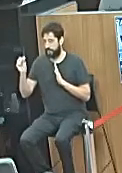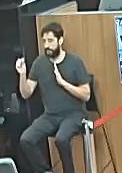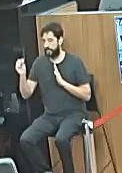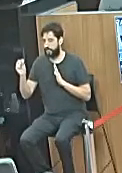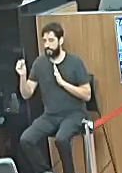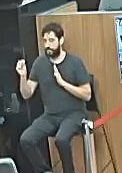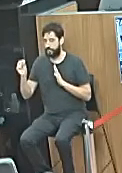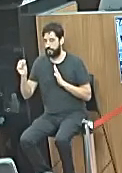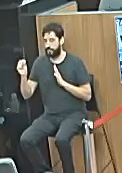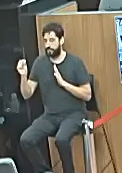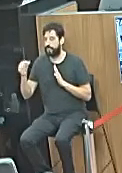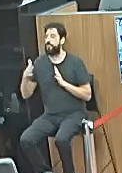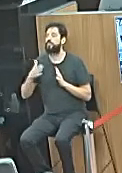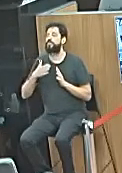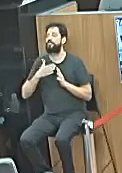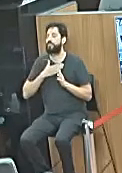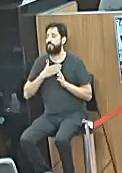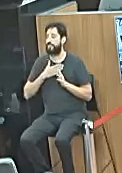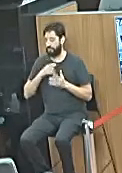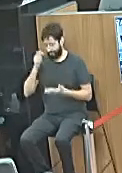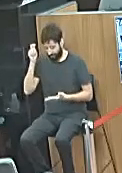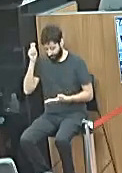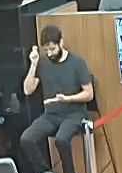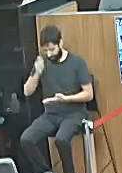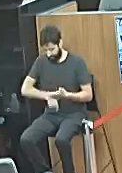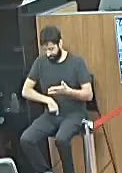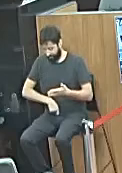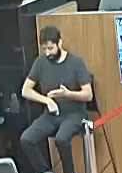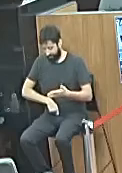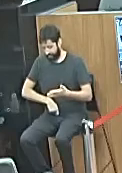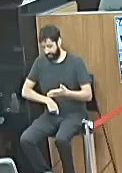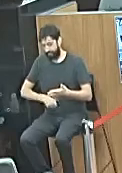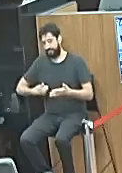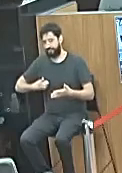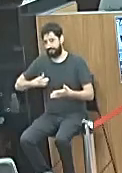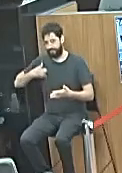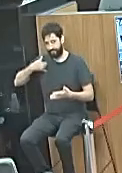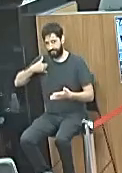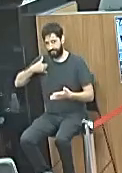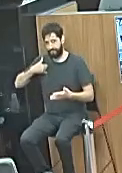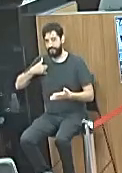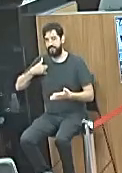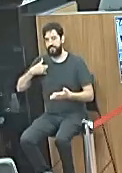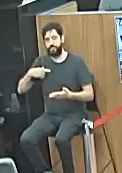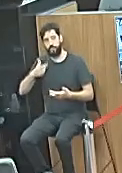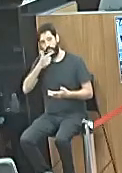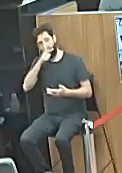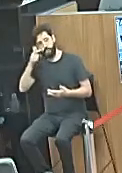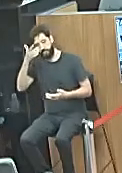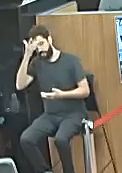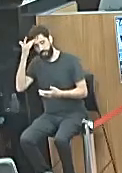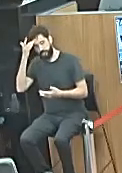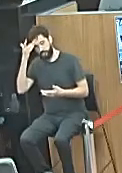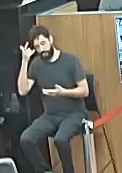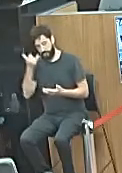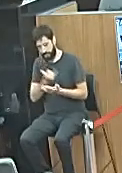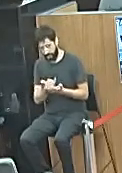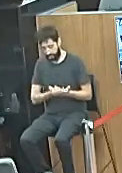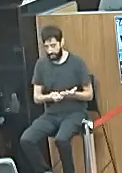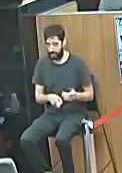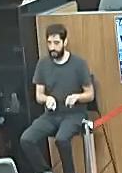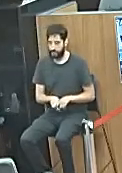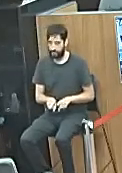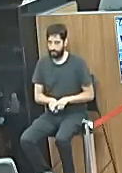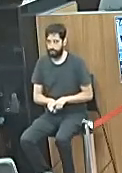que tive a honra de assinar juntamente com dezenas de cidadãos inscritos nossa comissão de